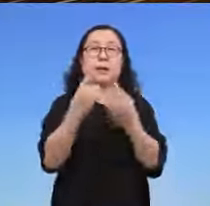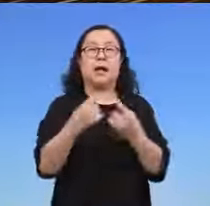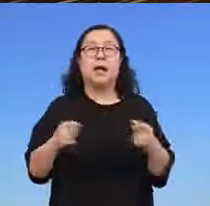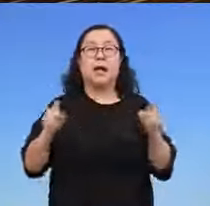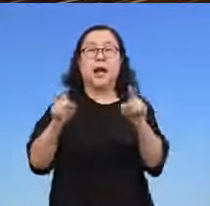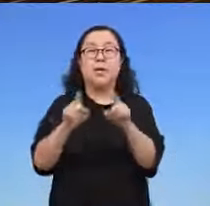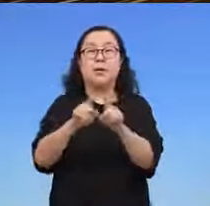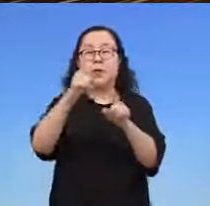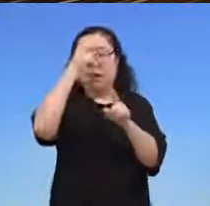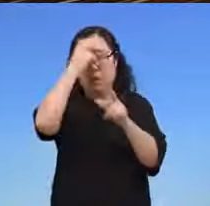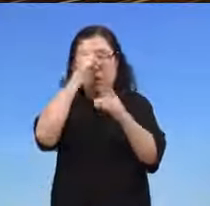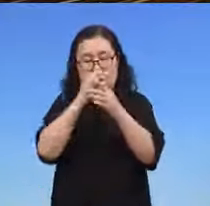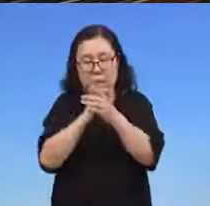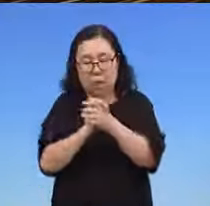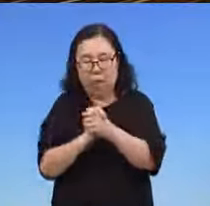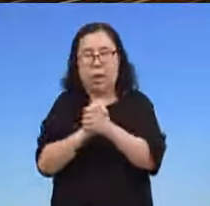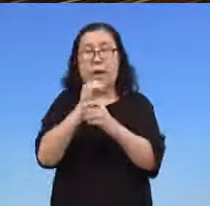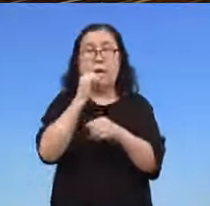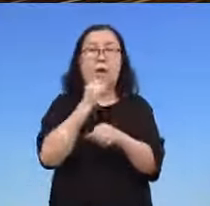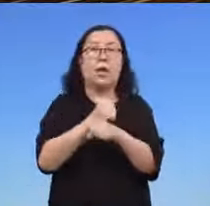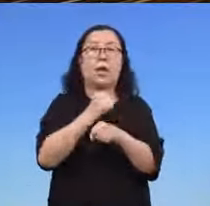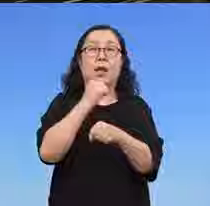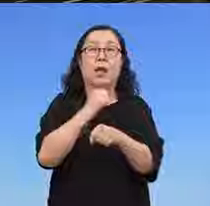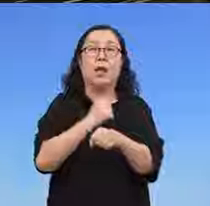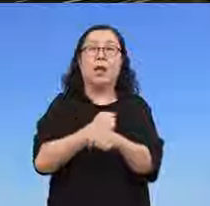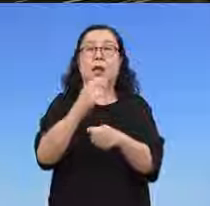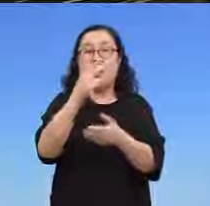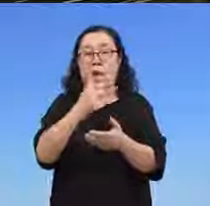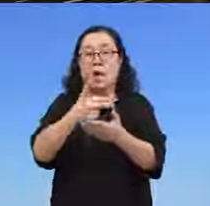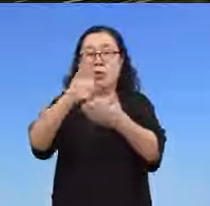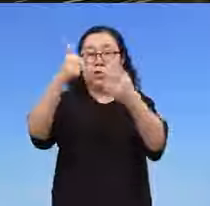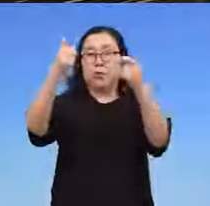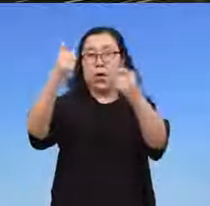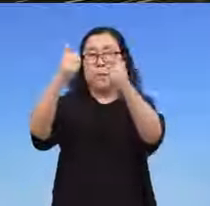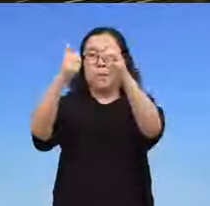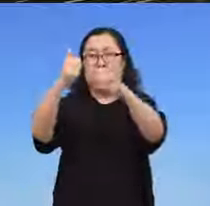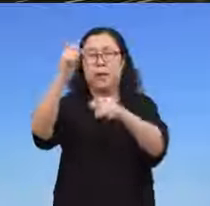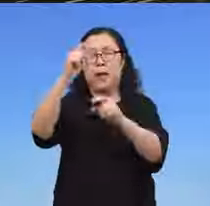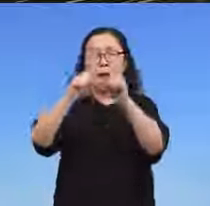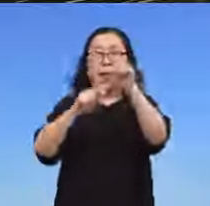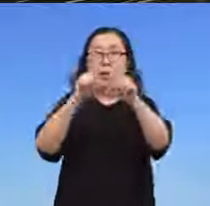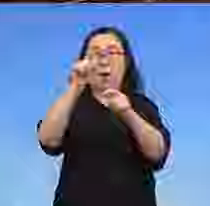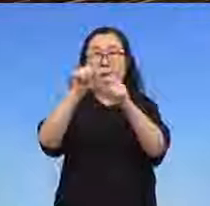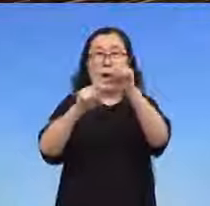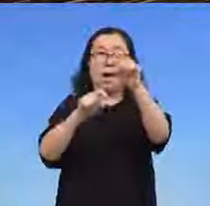우리 함께 기도해. 주 앞에 나와